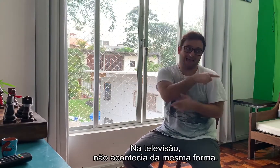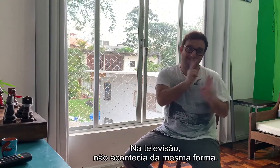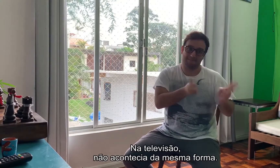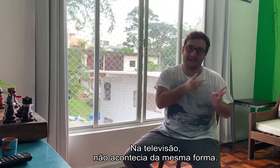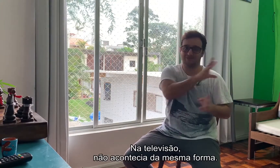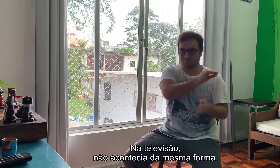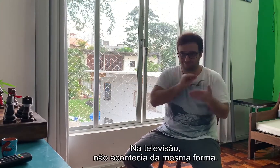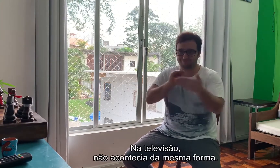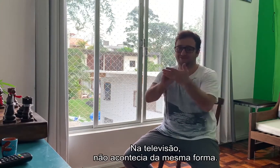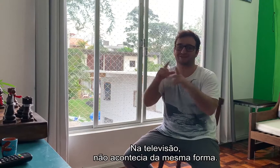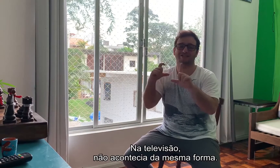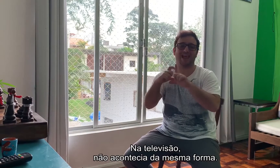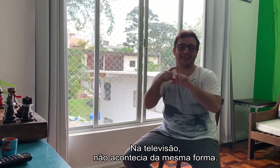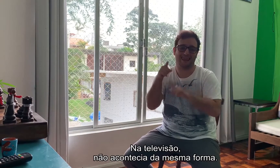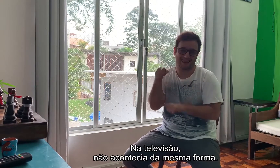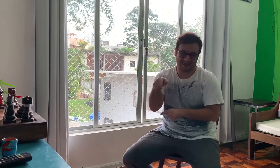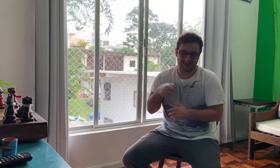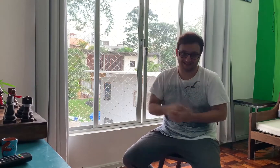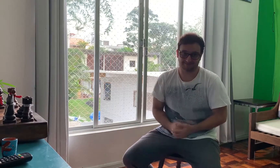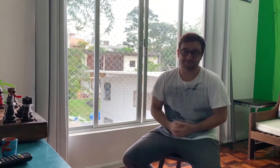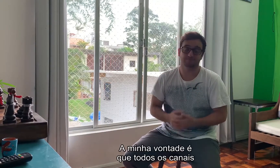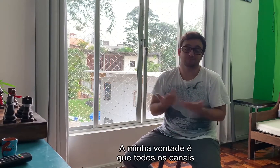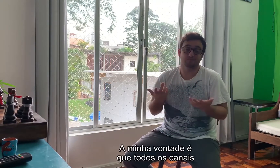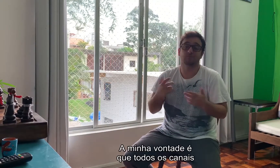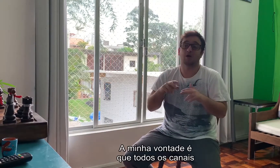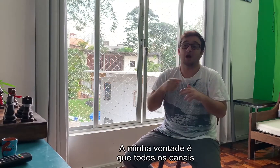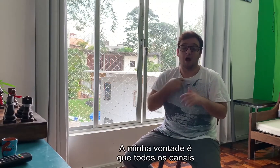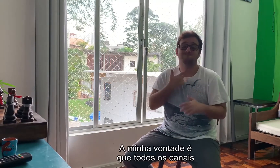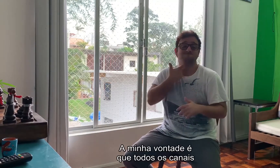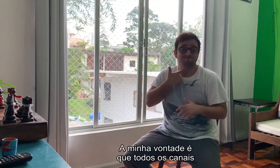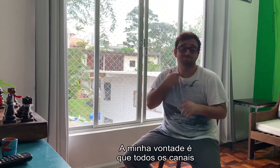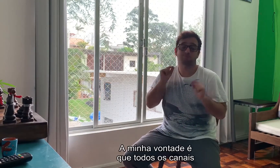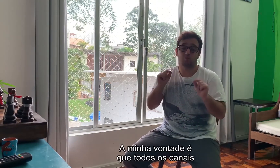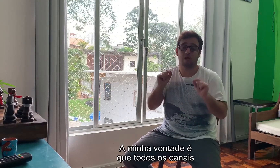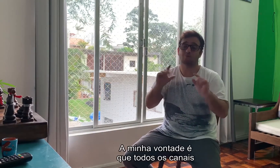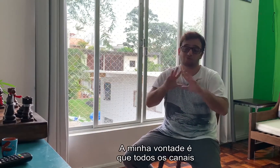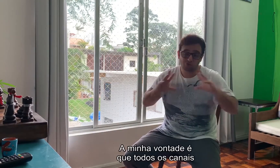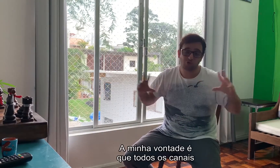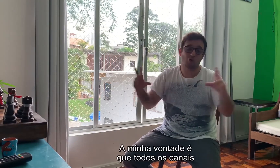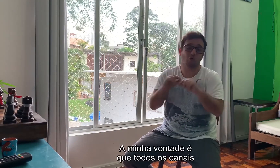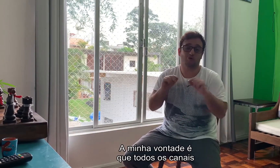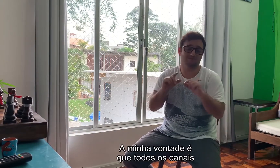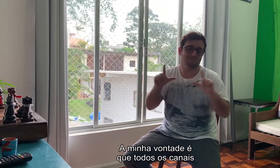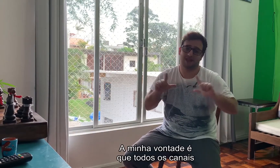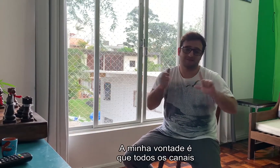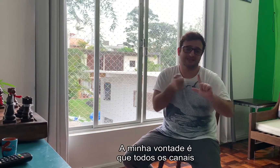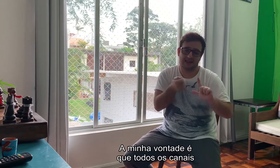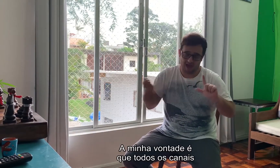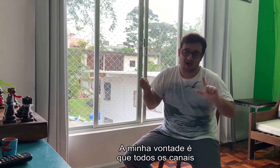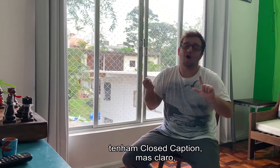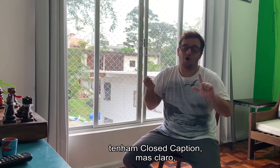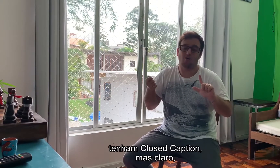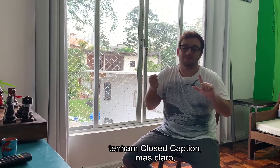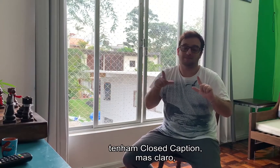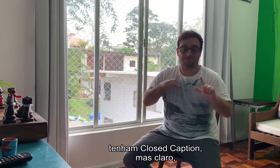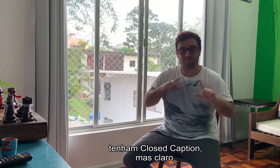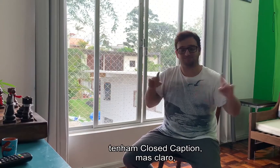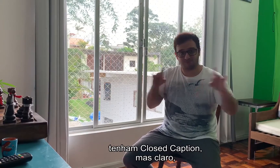televisão não acontecia da mesma forma É a minha vontade é que todos os canais tenham closet caption